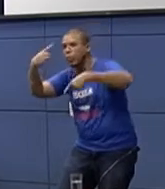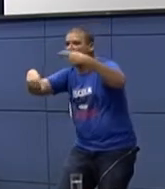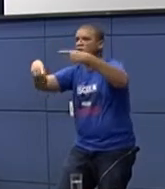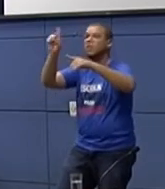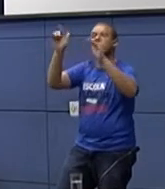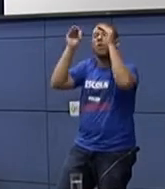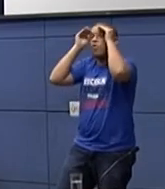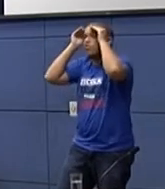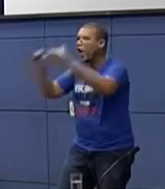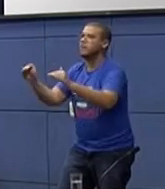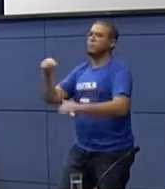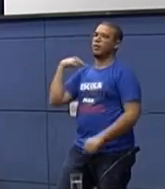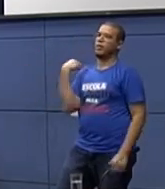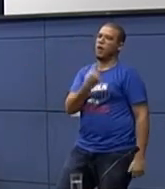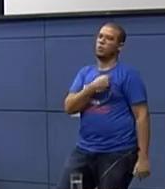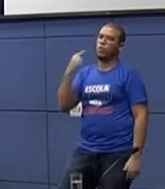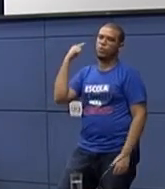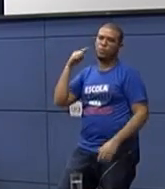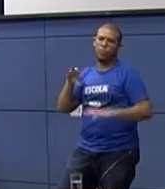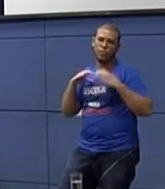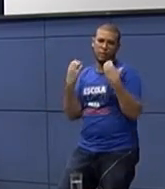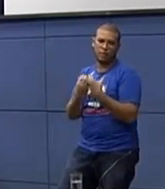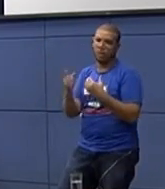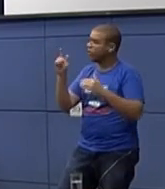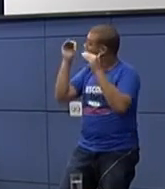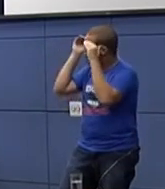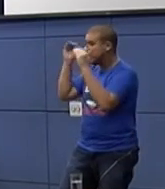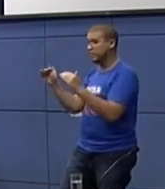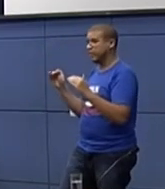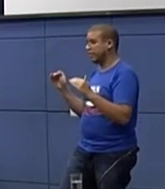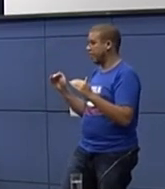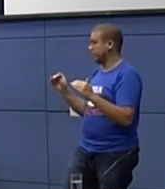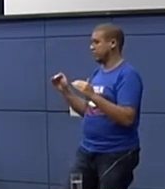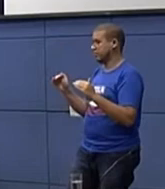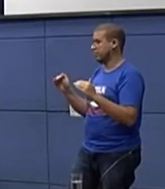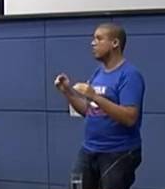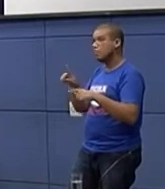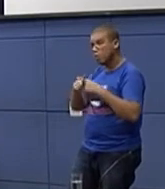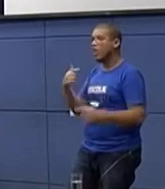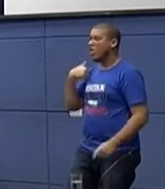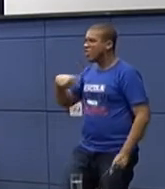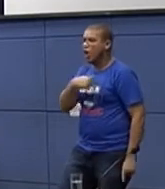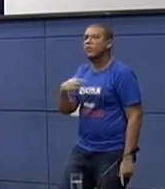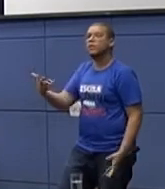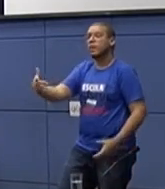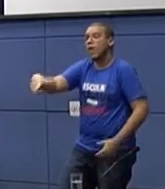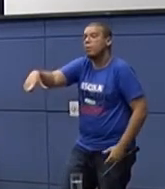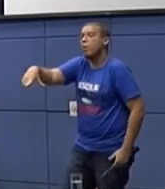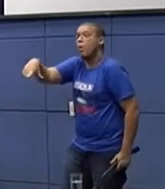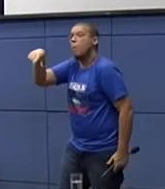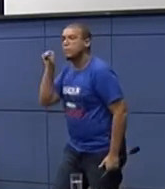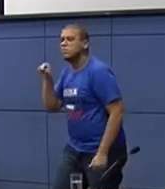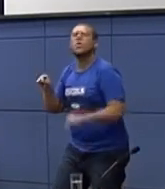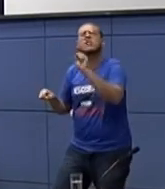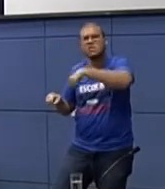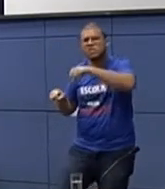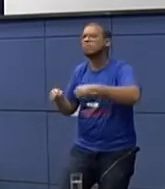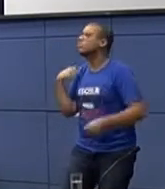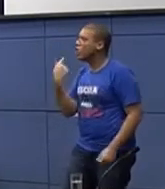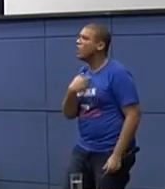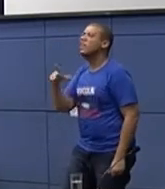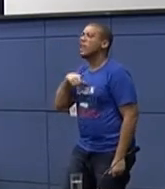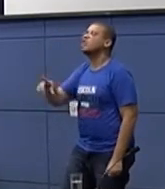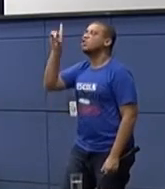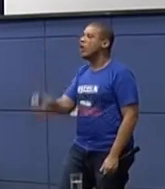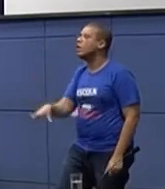estamos cansados dessa política que não tem respeito com a nossa comunidade. Nós estamos cansados. Porque nós